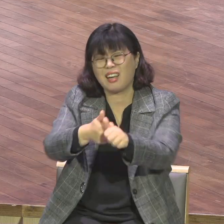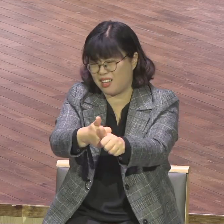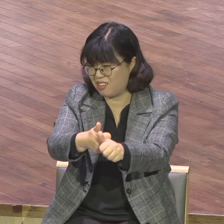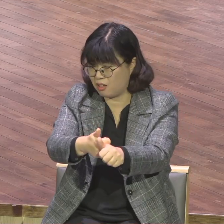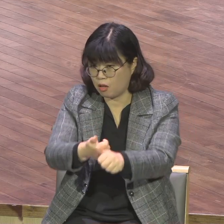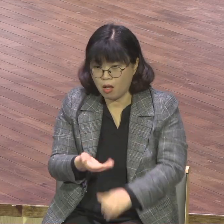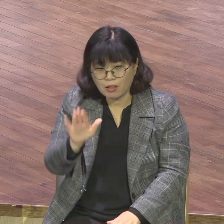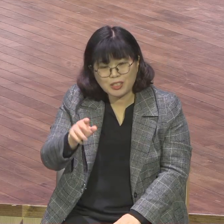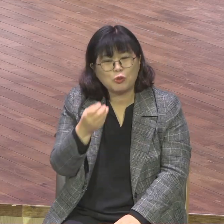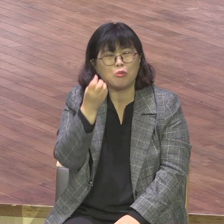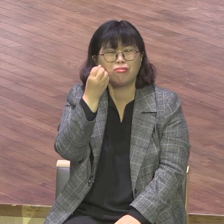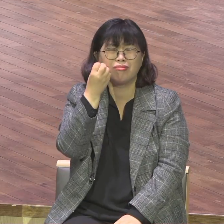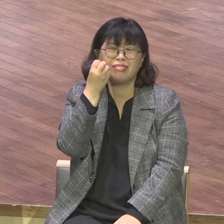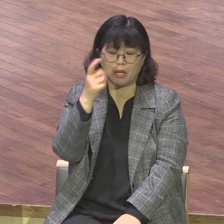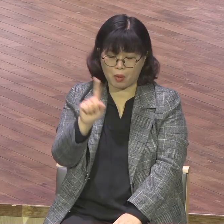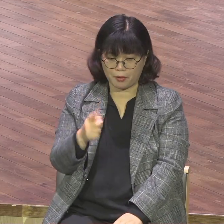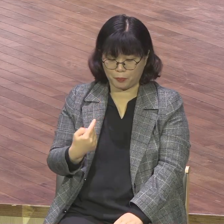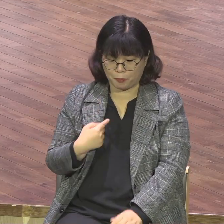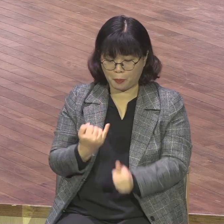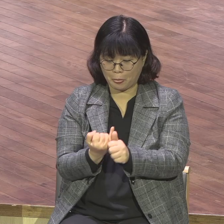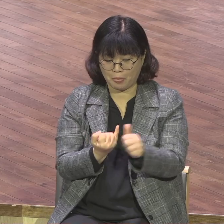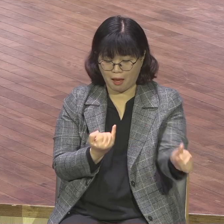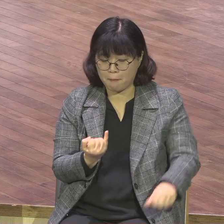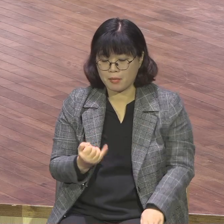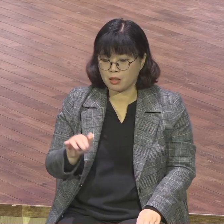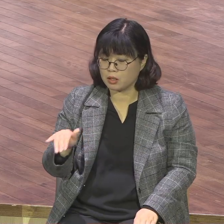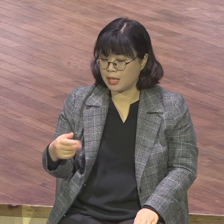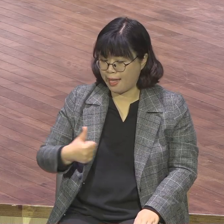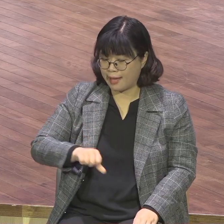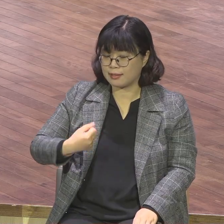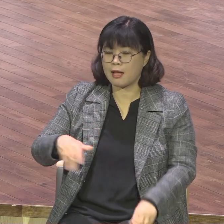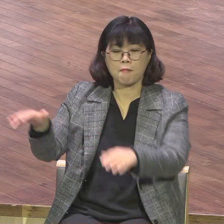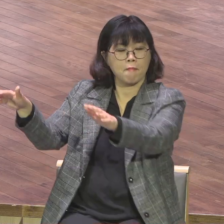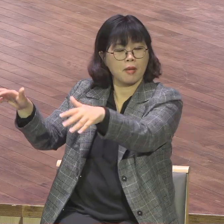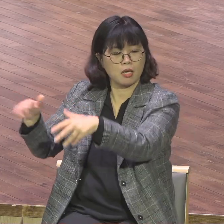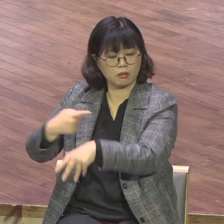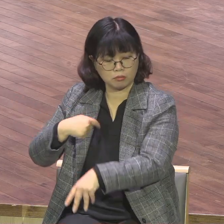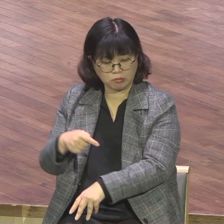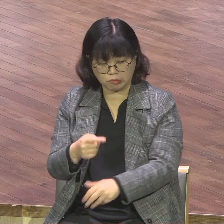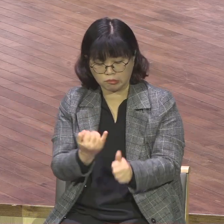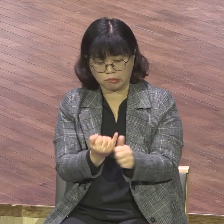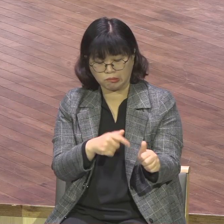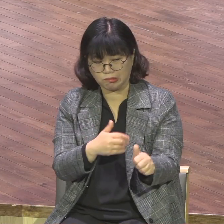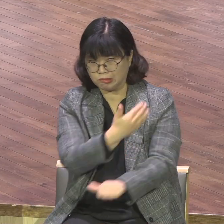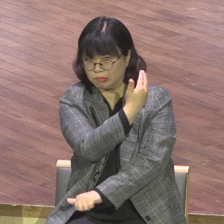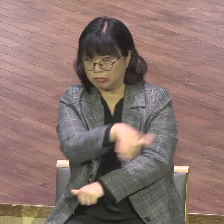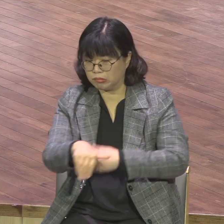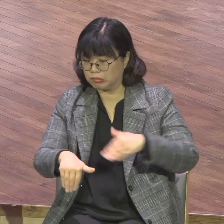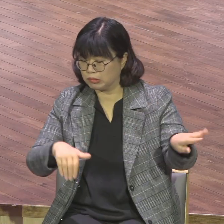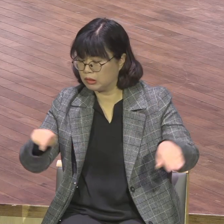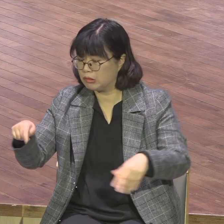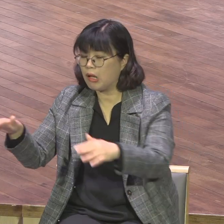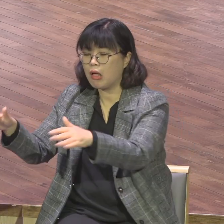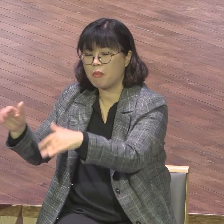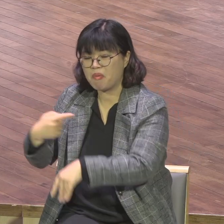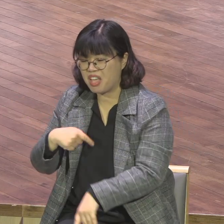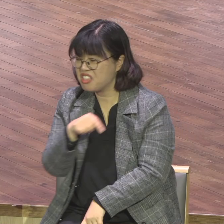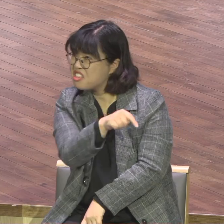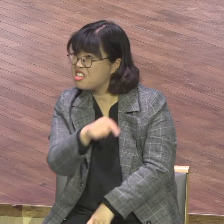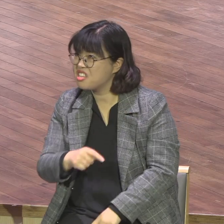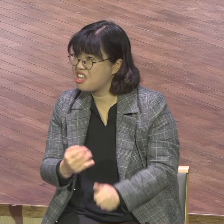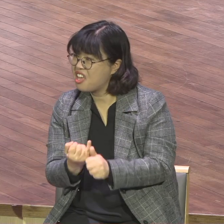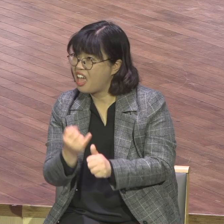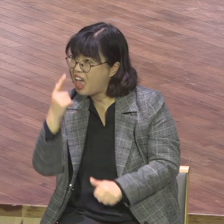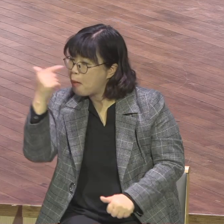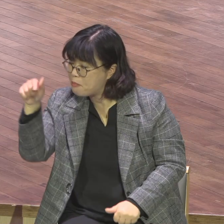합니다. 너가 아버지가 내는데 얼마나 아픔을 소중한. 그래 놓으면 맞아, 아버지 아기로 우습게 봅니다, 아버지를. 그래,